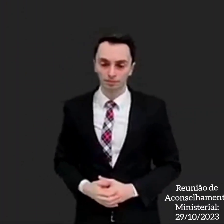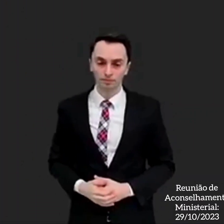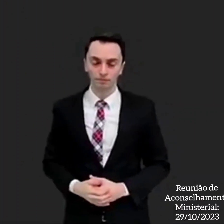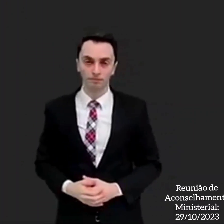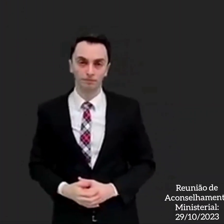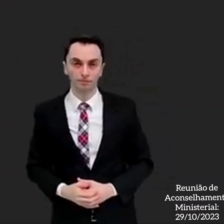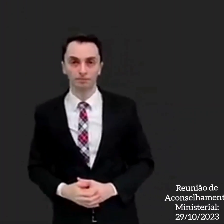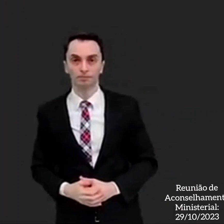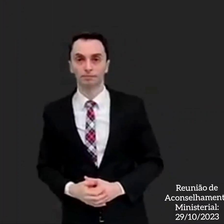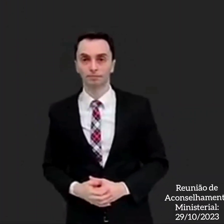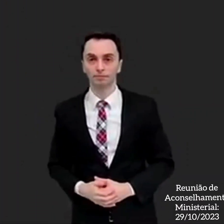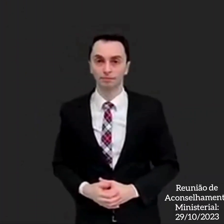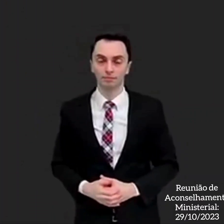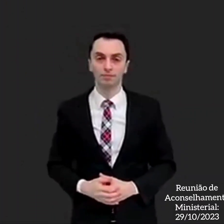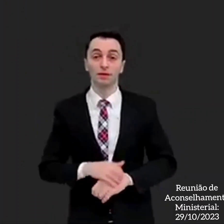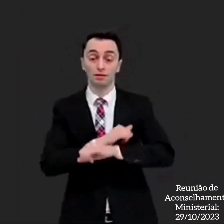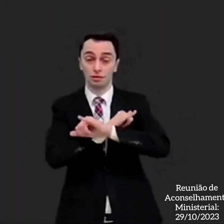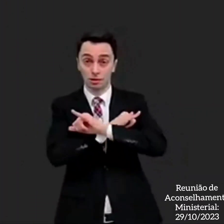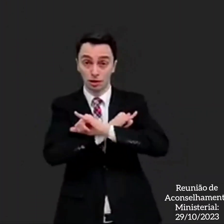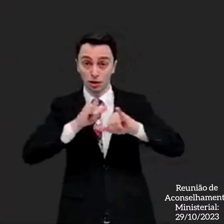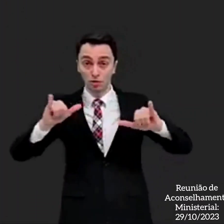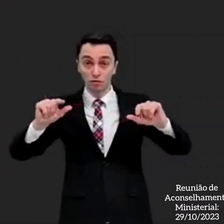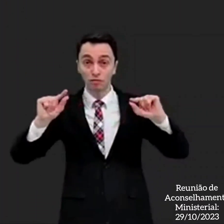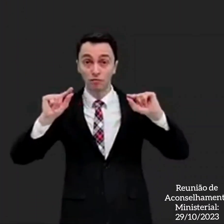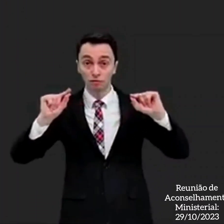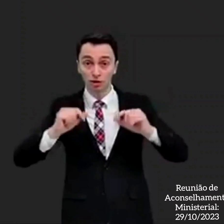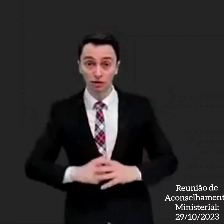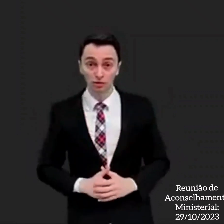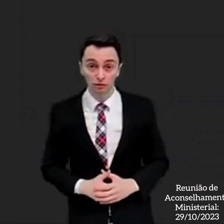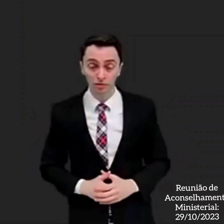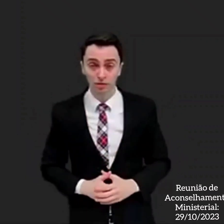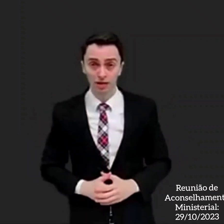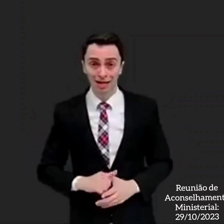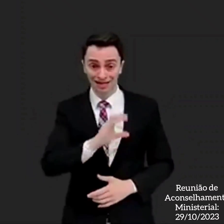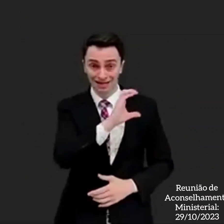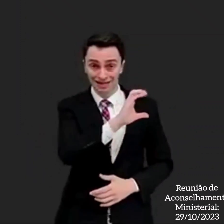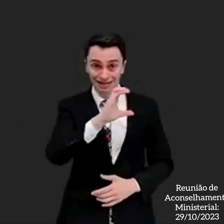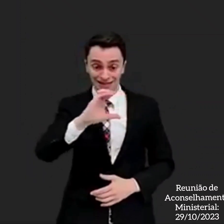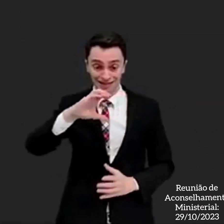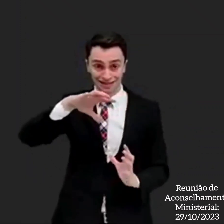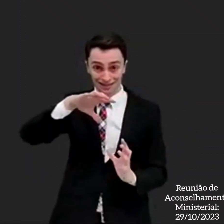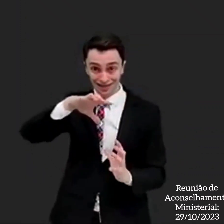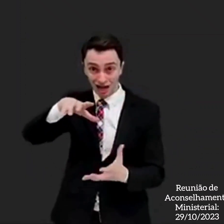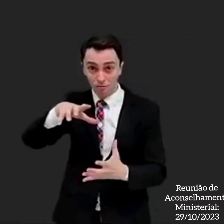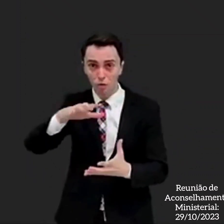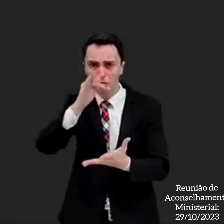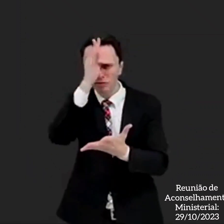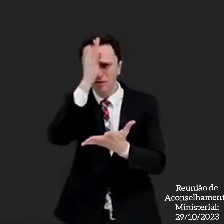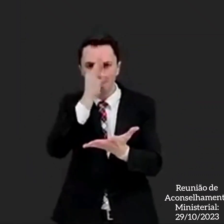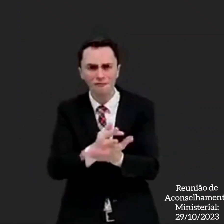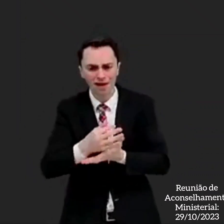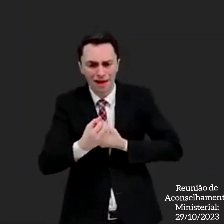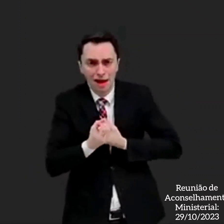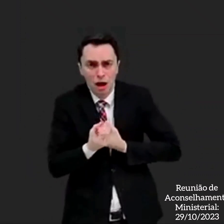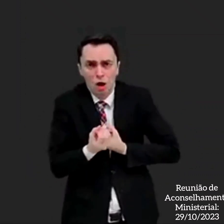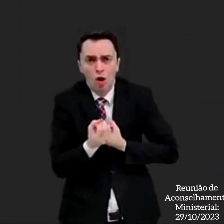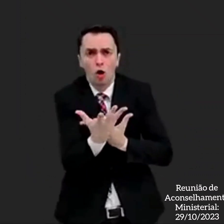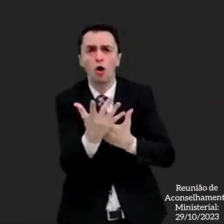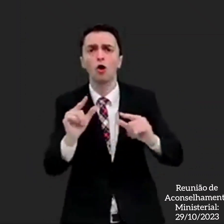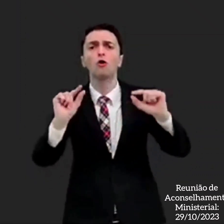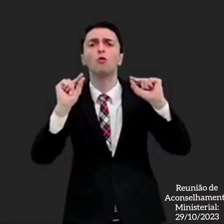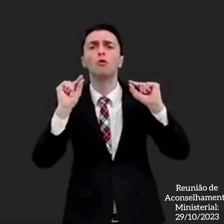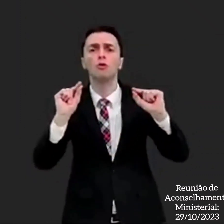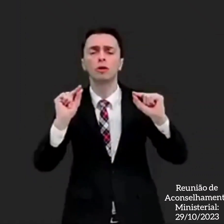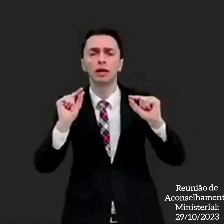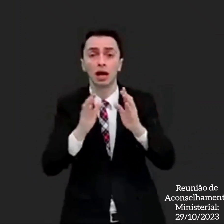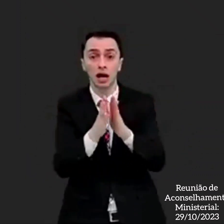da congregação cristã abarca toda a Bíblia Sagrada como palavra de Deus, não